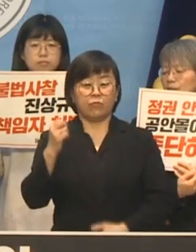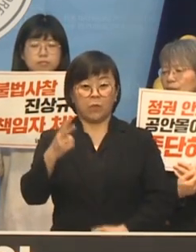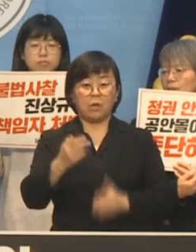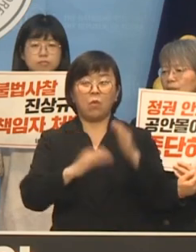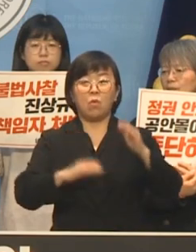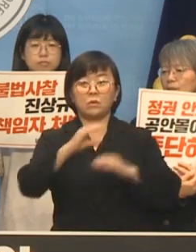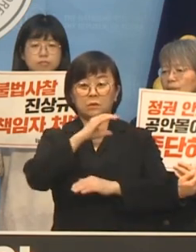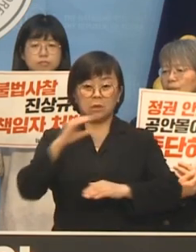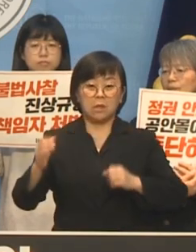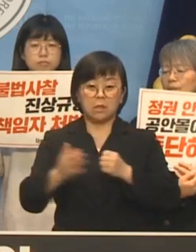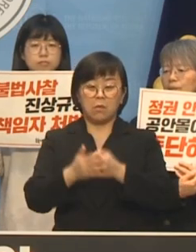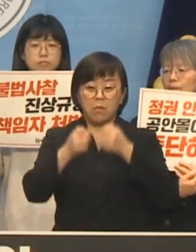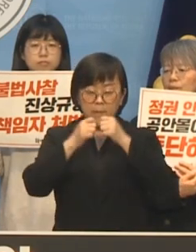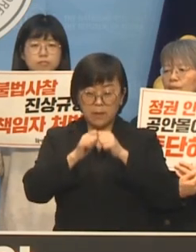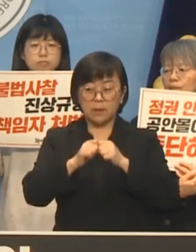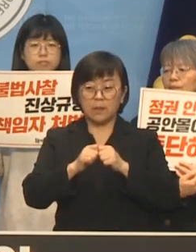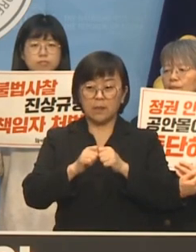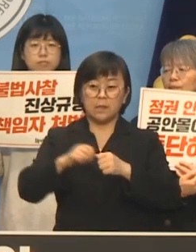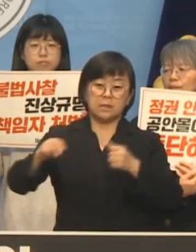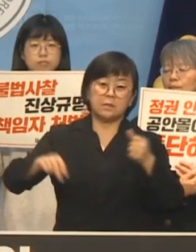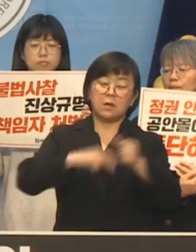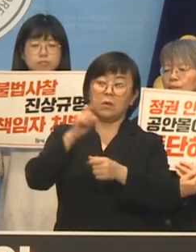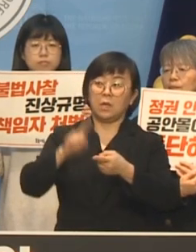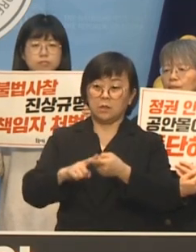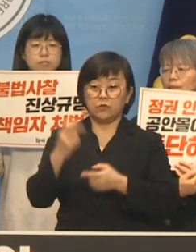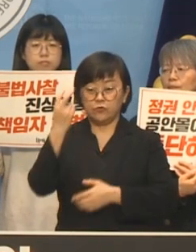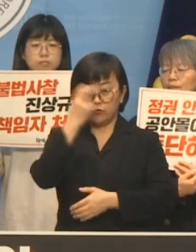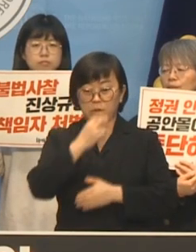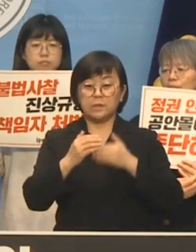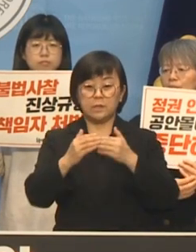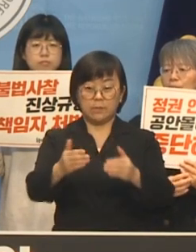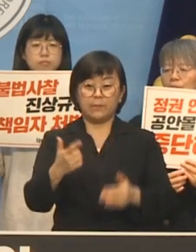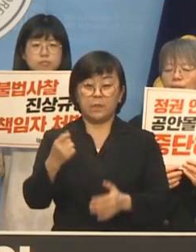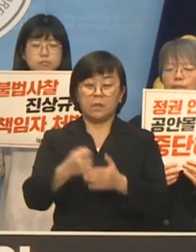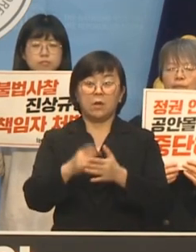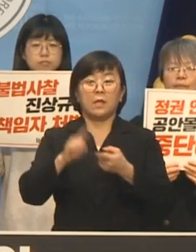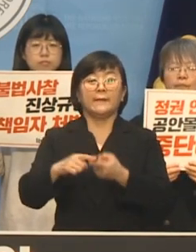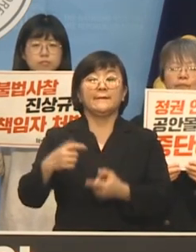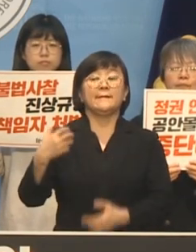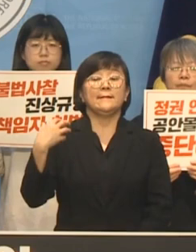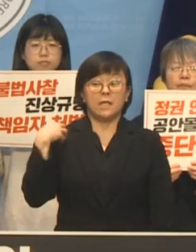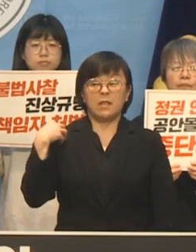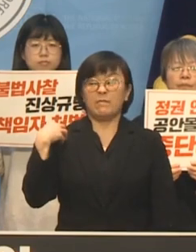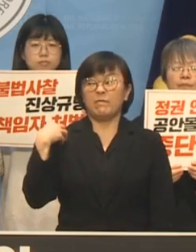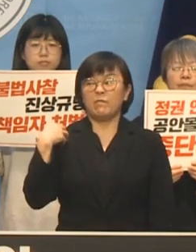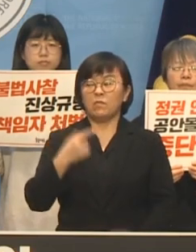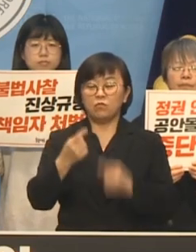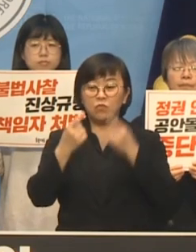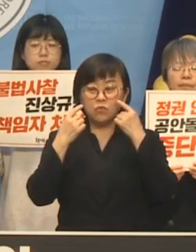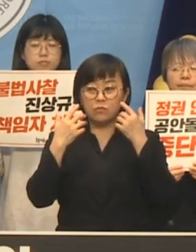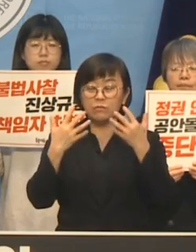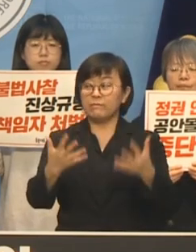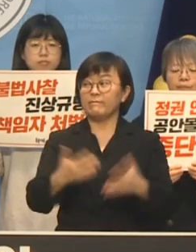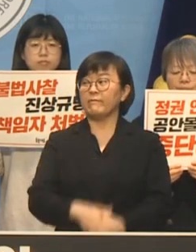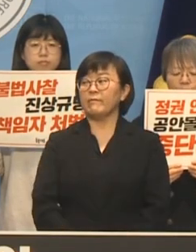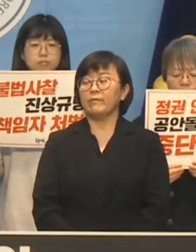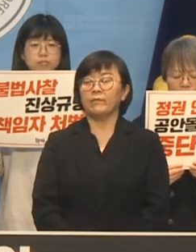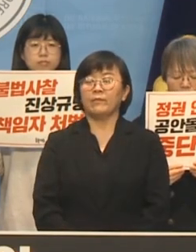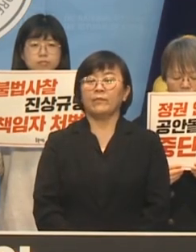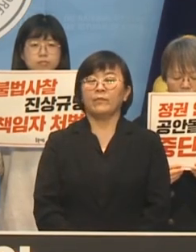공정하게 면밀하게 이 상황에 대해서 수사가 진행되고 이거에 대한 책임, 이것은 분명히